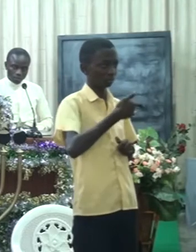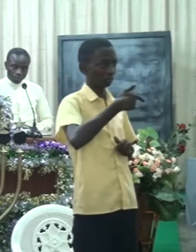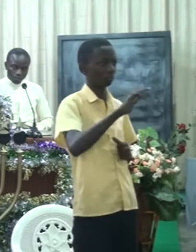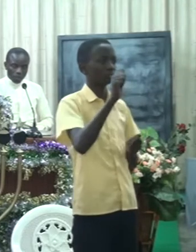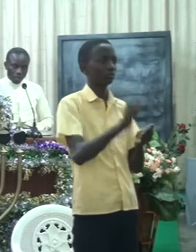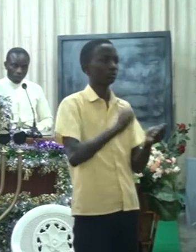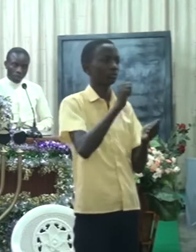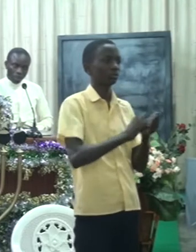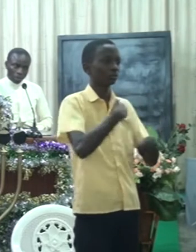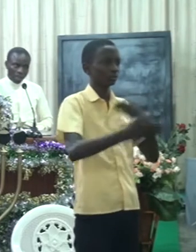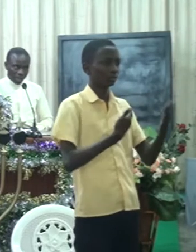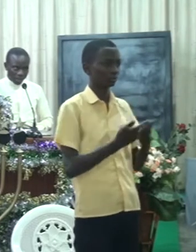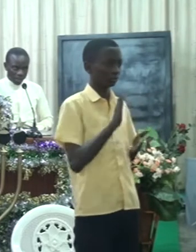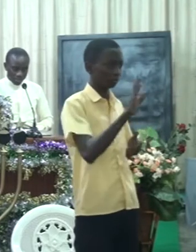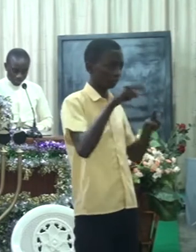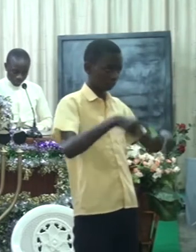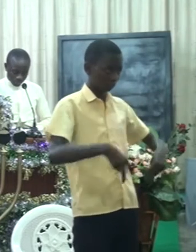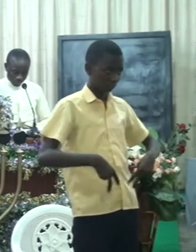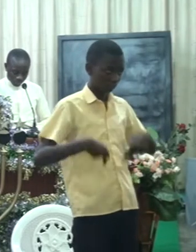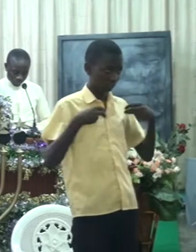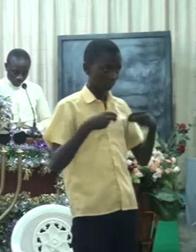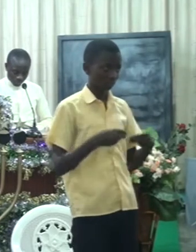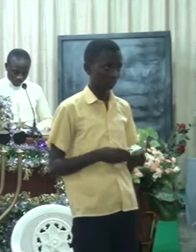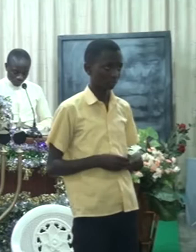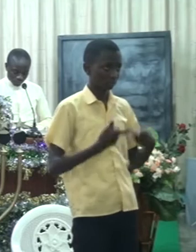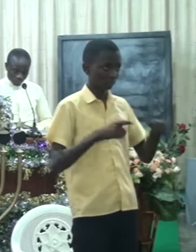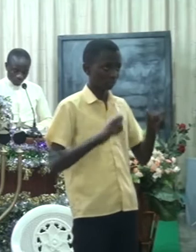Alors, ils vont détruire ta vie.